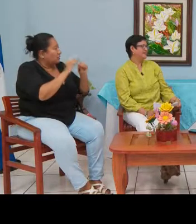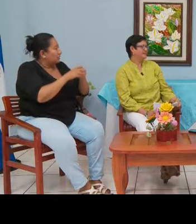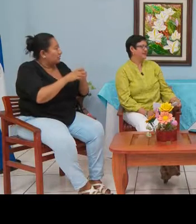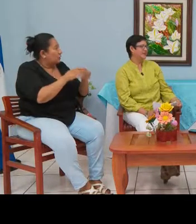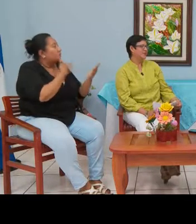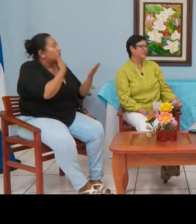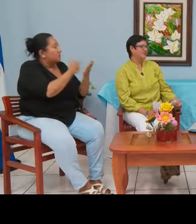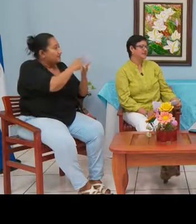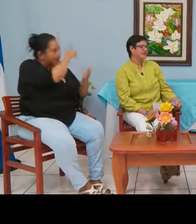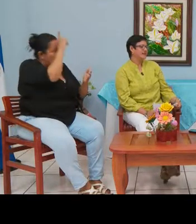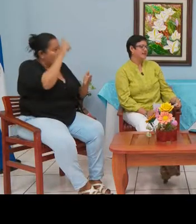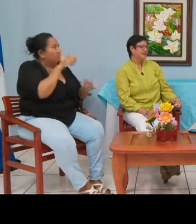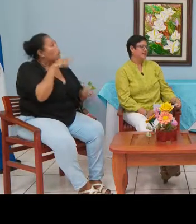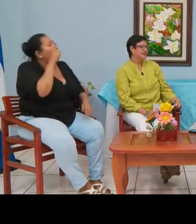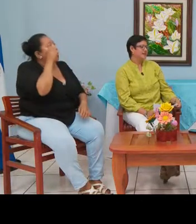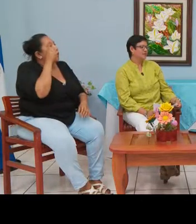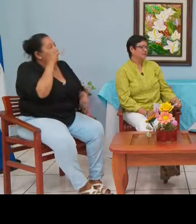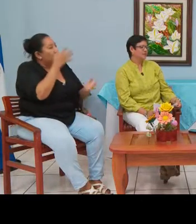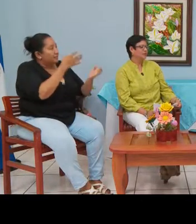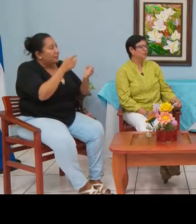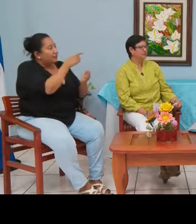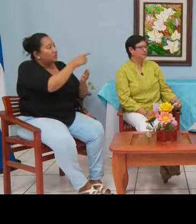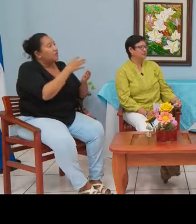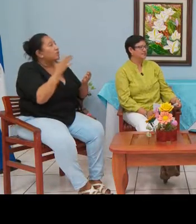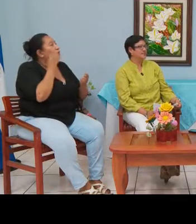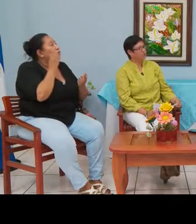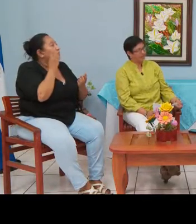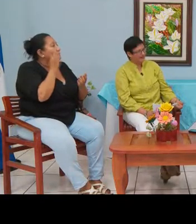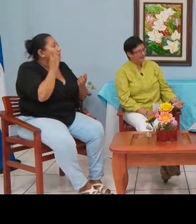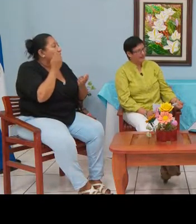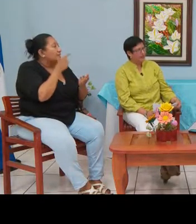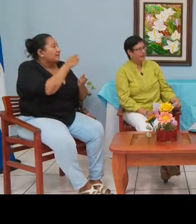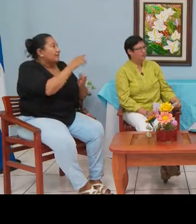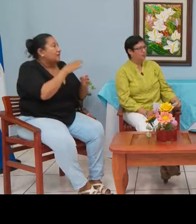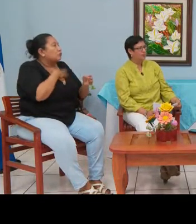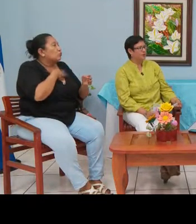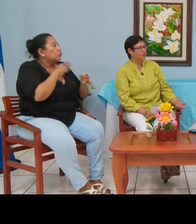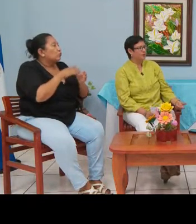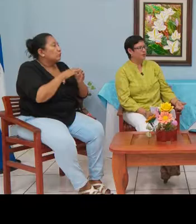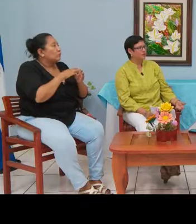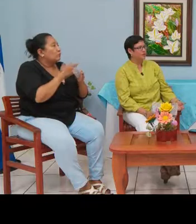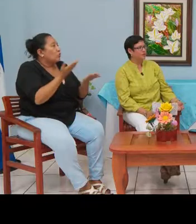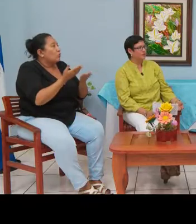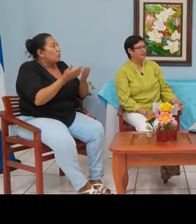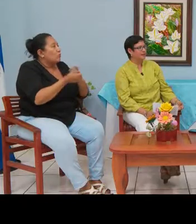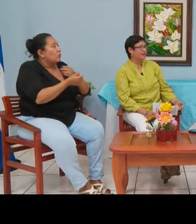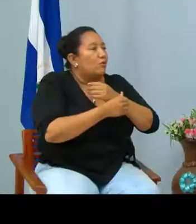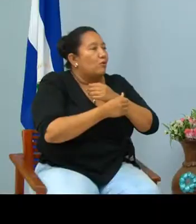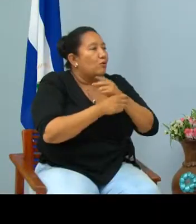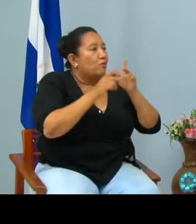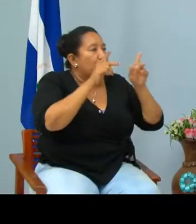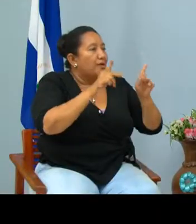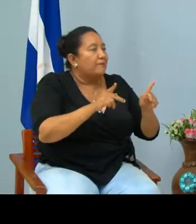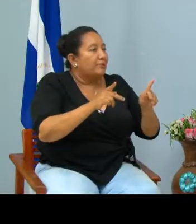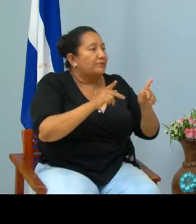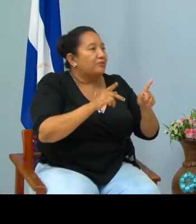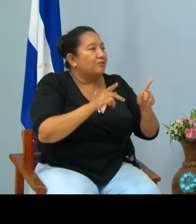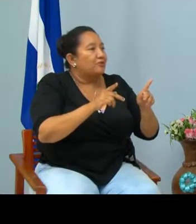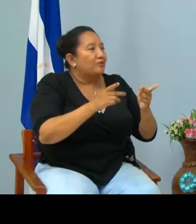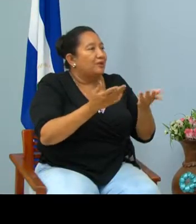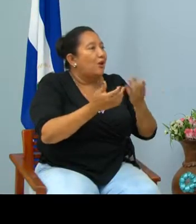gracias, Tatiana. Luis, y quisiera que nos contaras tu experiencia en tu carrera como una persona, ¿verdad?, que tiene la